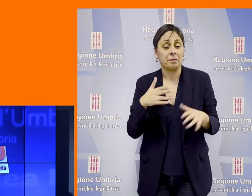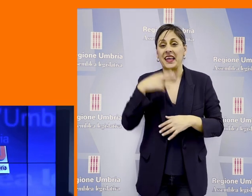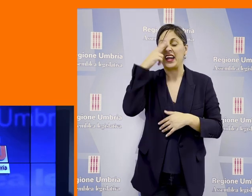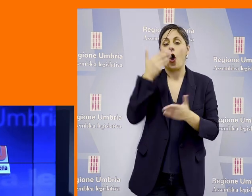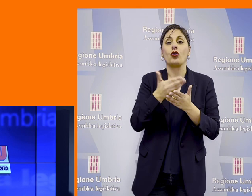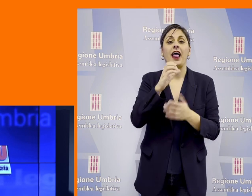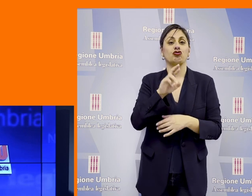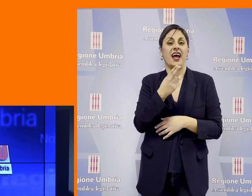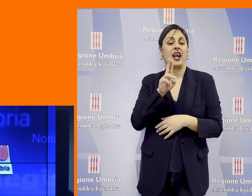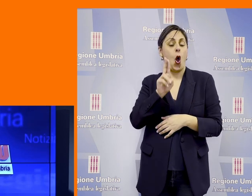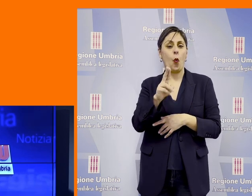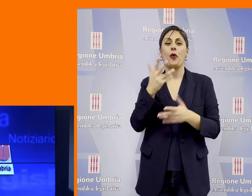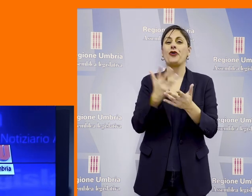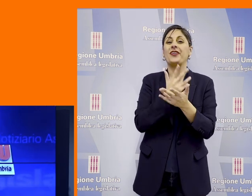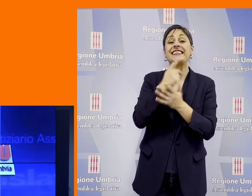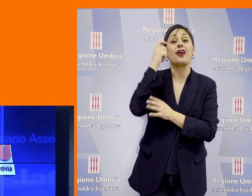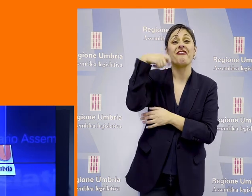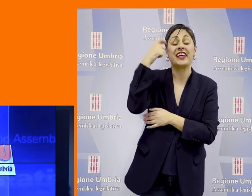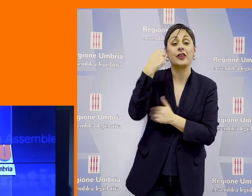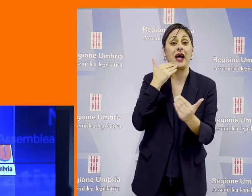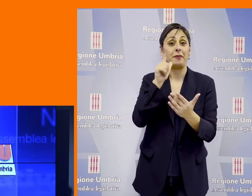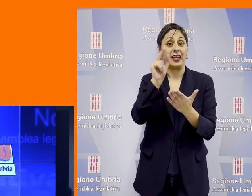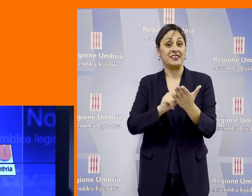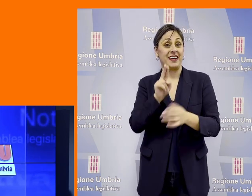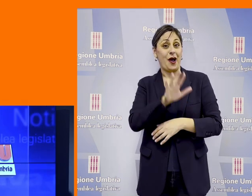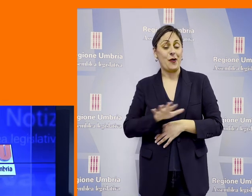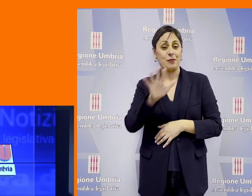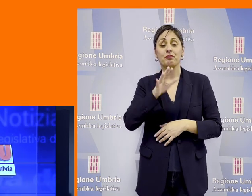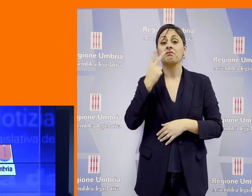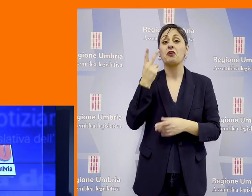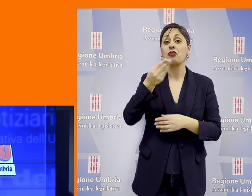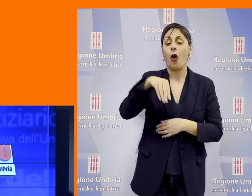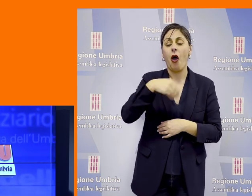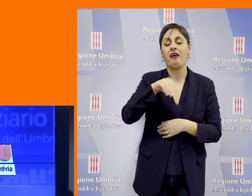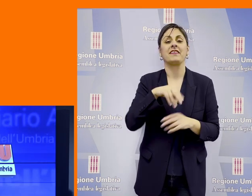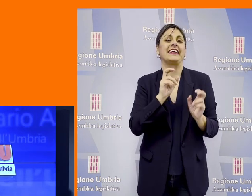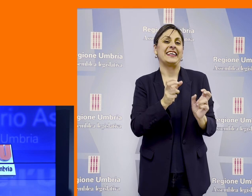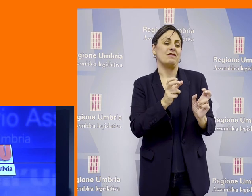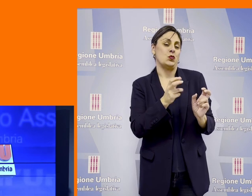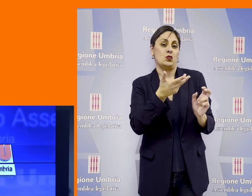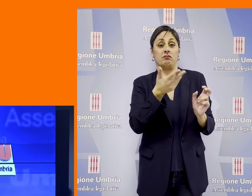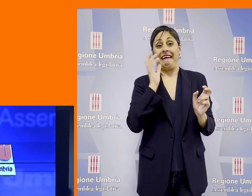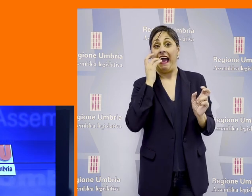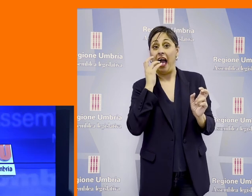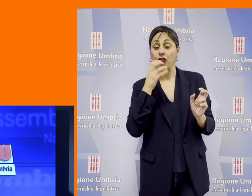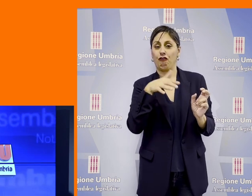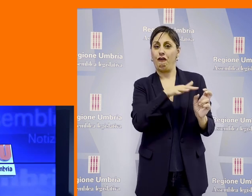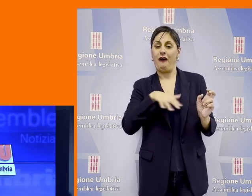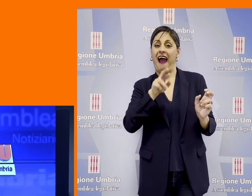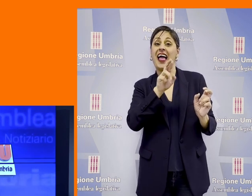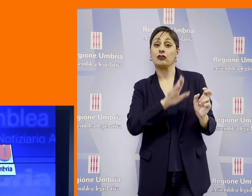vi ricordo telecr1 notiziario video dell'assemblea legislativa dell'Umbria va in onda sulle emittenti televisive